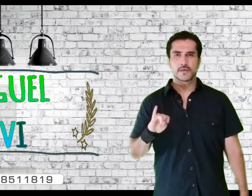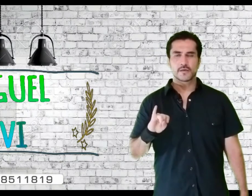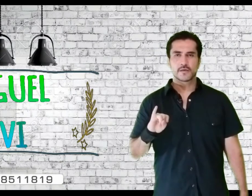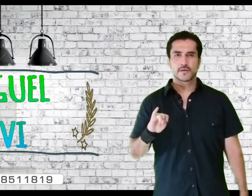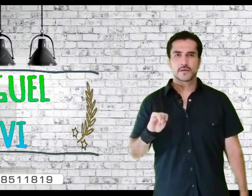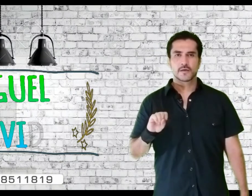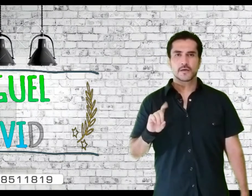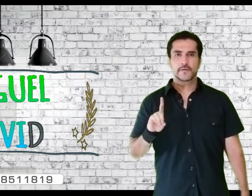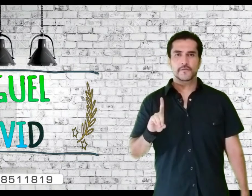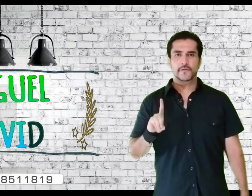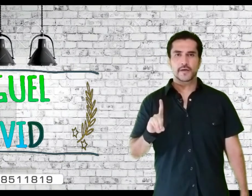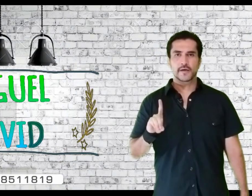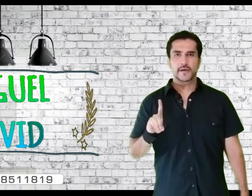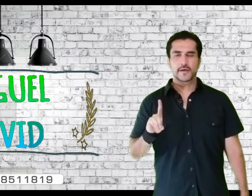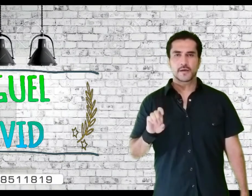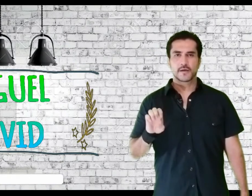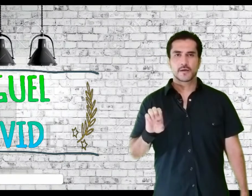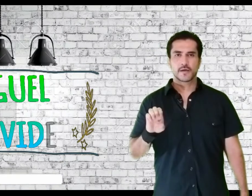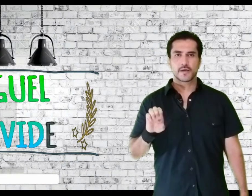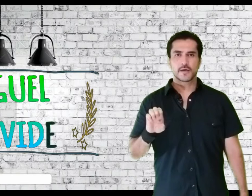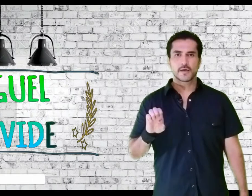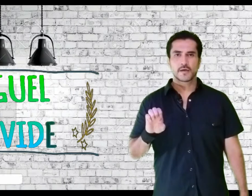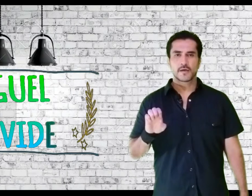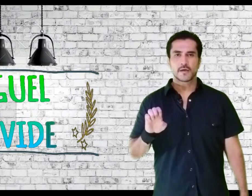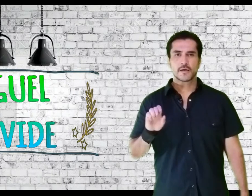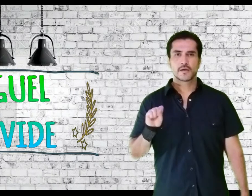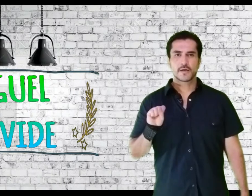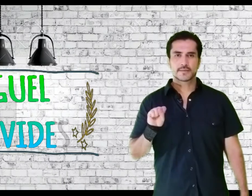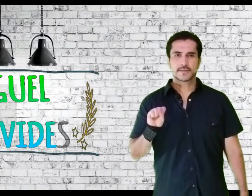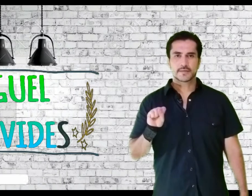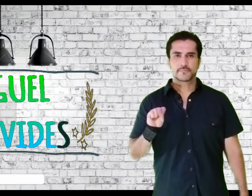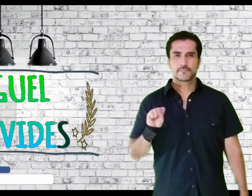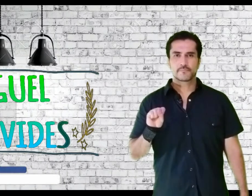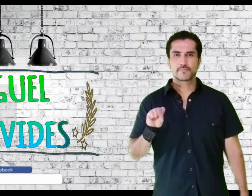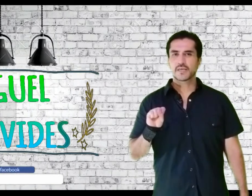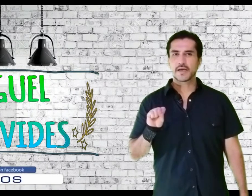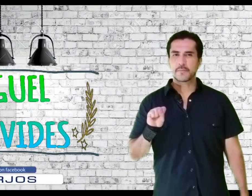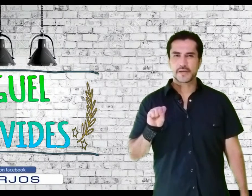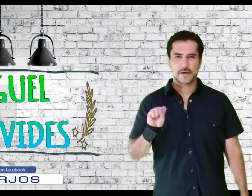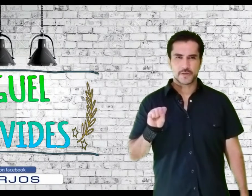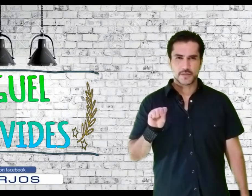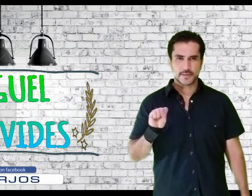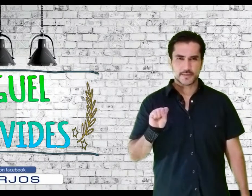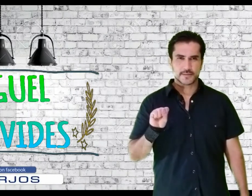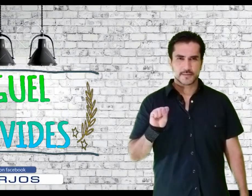I, D, E, S. Miguel Benavides.